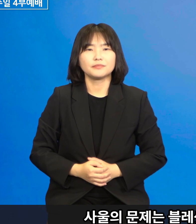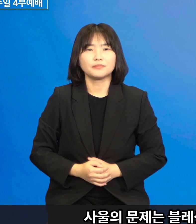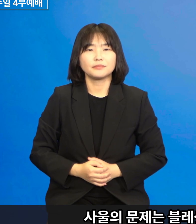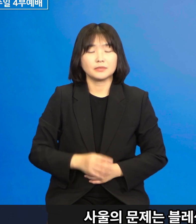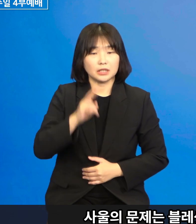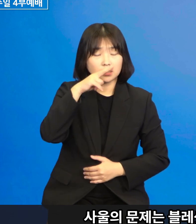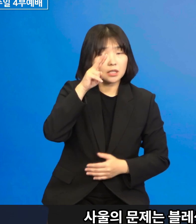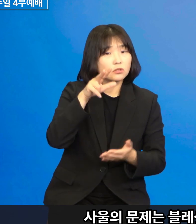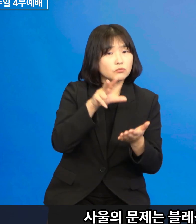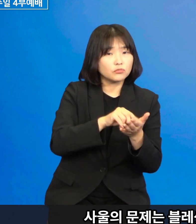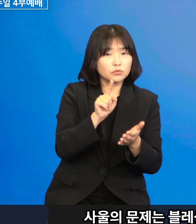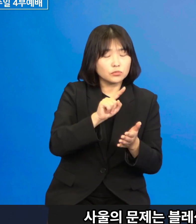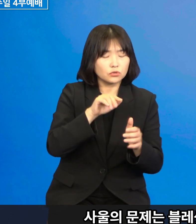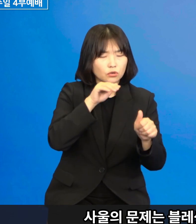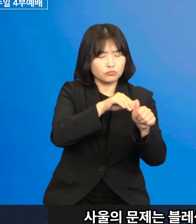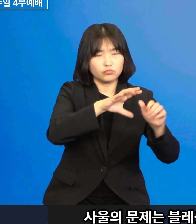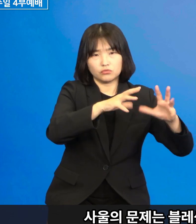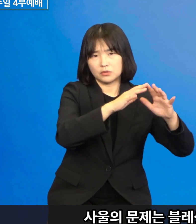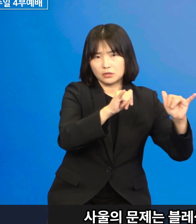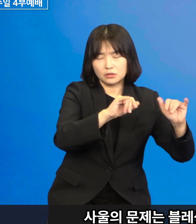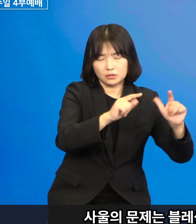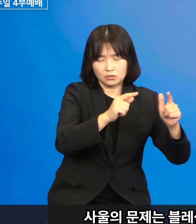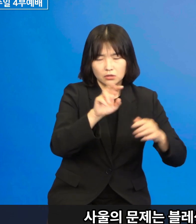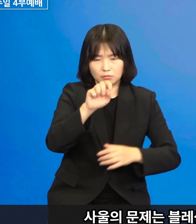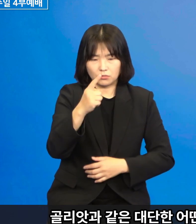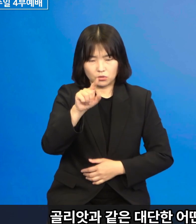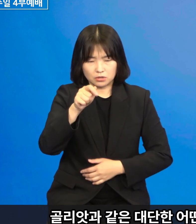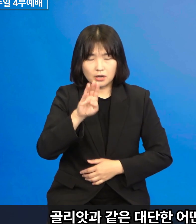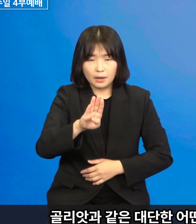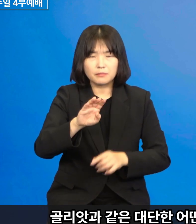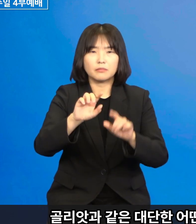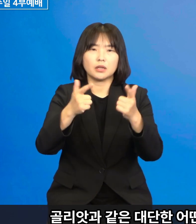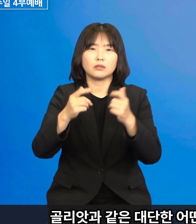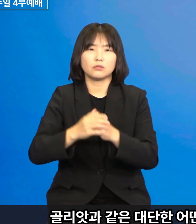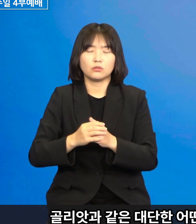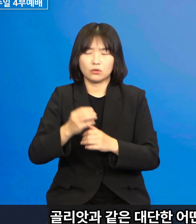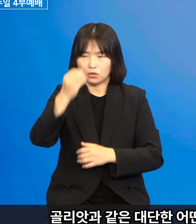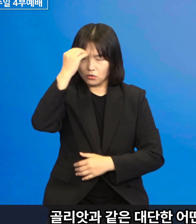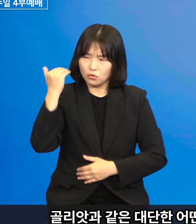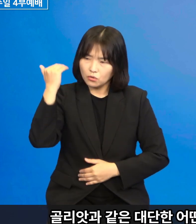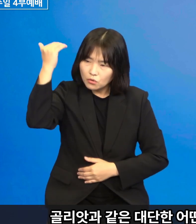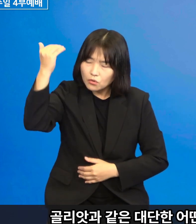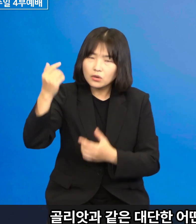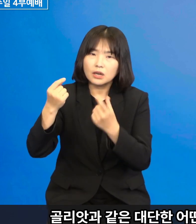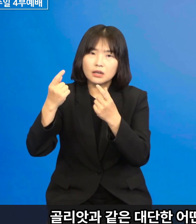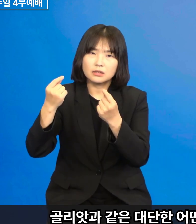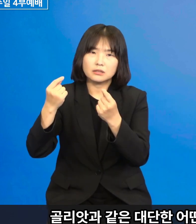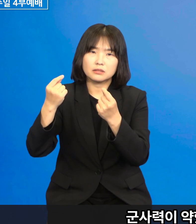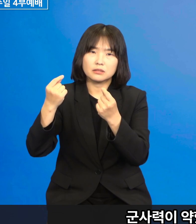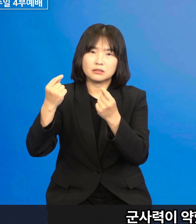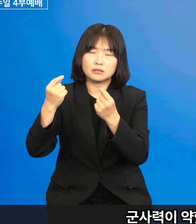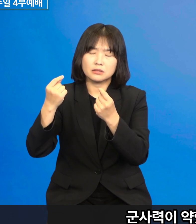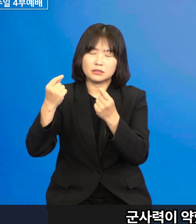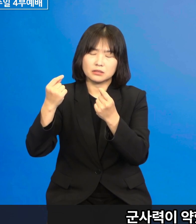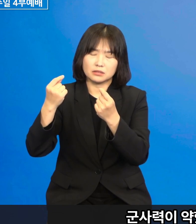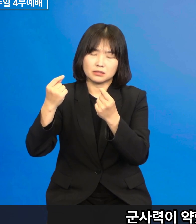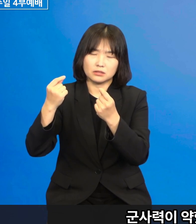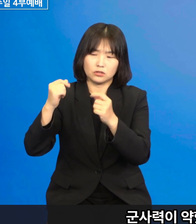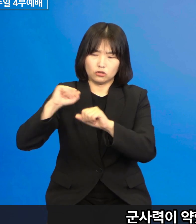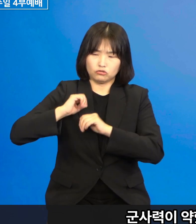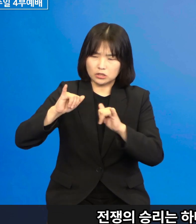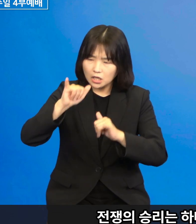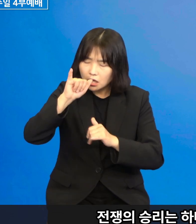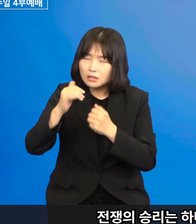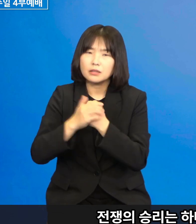사울의 문제는 블레셋도 아니고 모압도 아니고 골리앗과 같은 대단한 어떤 장수가 있어서도 아니었습니다. 군사력이 약했던 것도